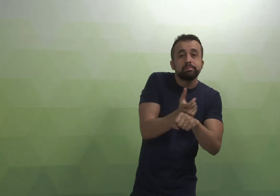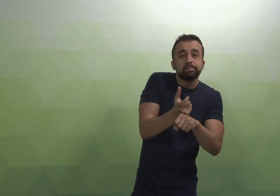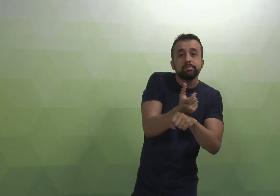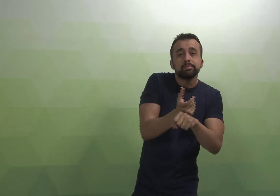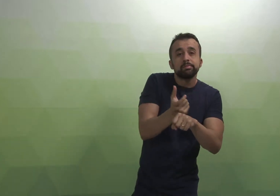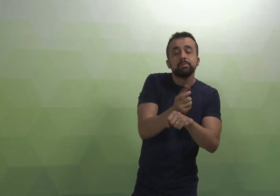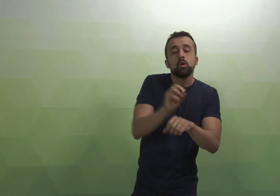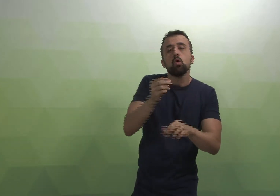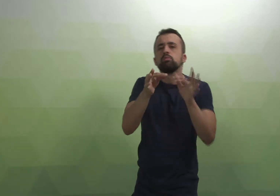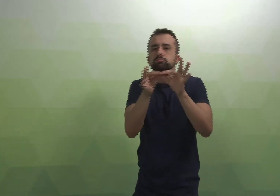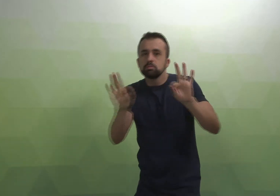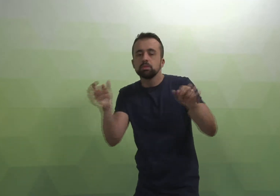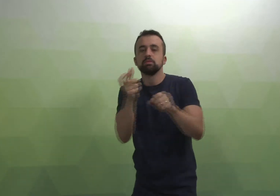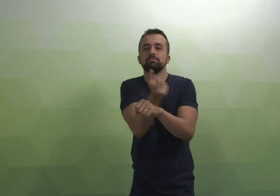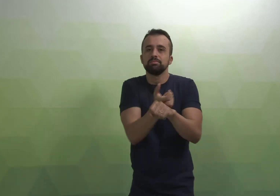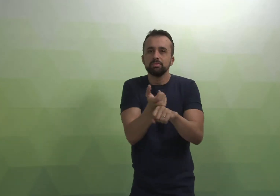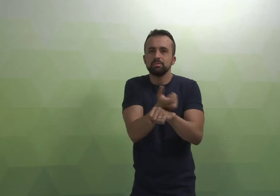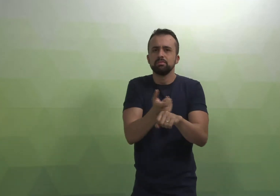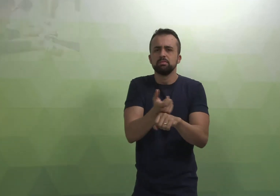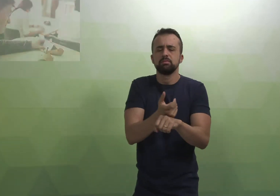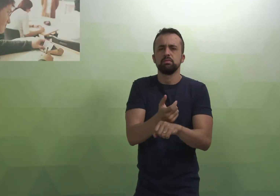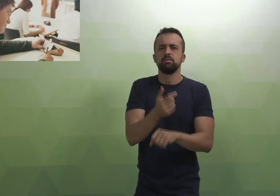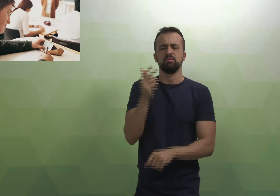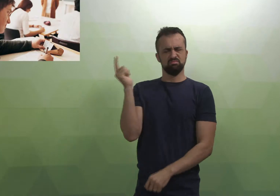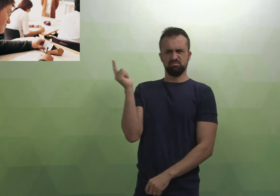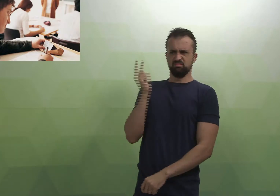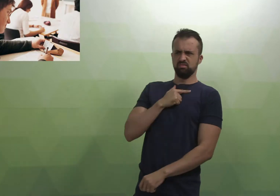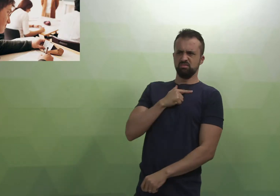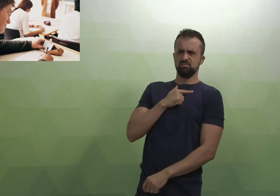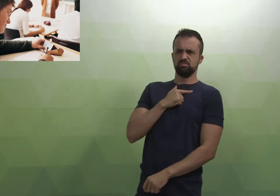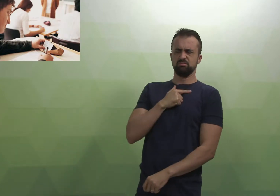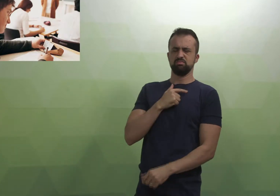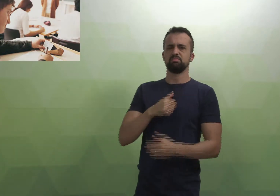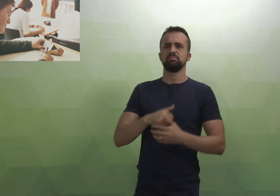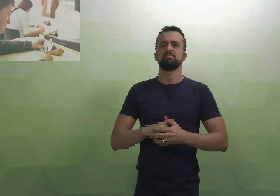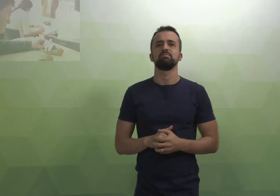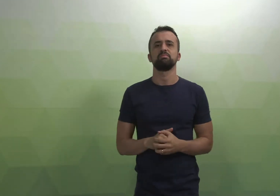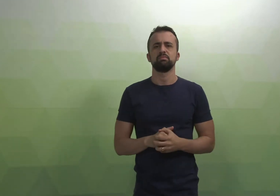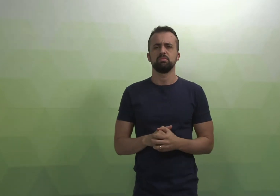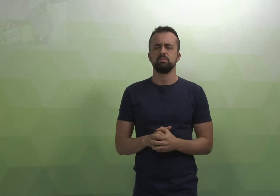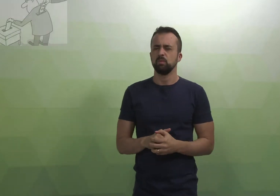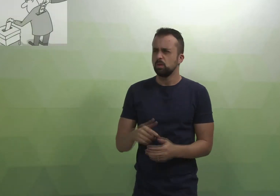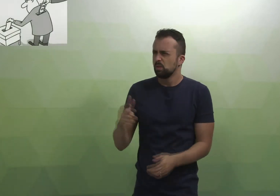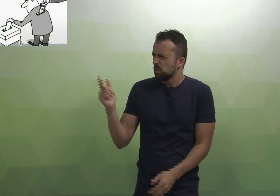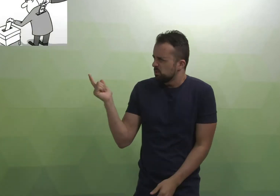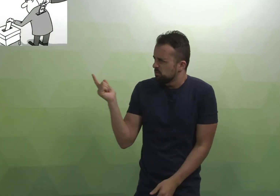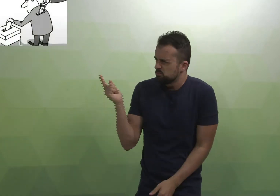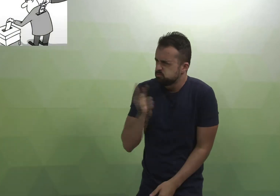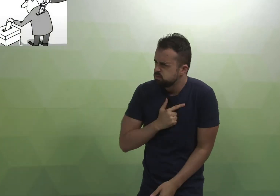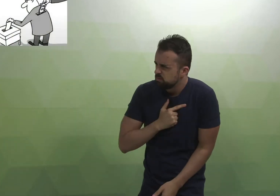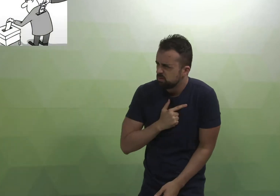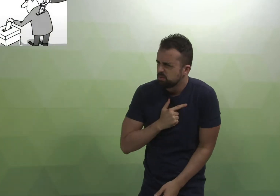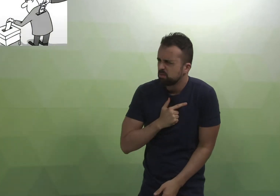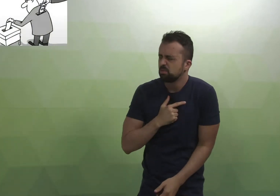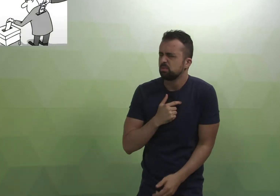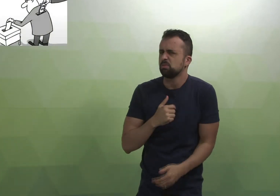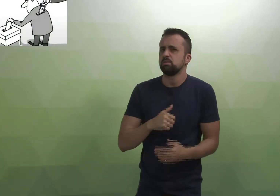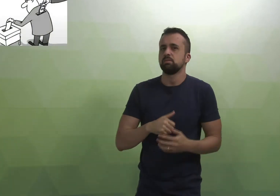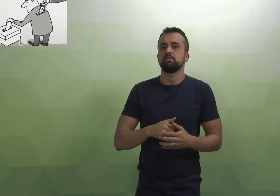Como nos adjetivos ou expressões adjetivas. Que feio! Que feio!